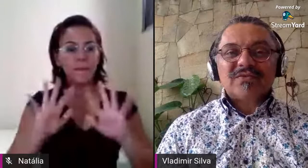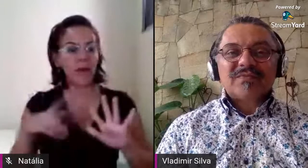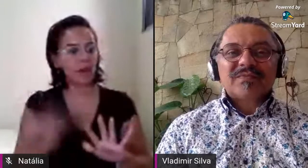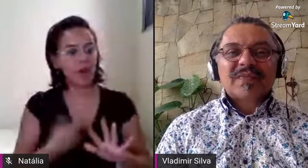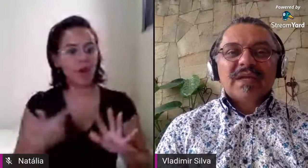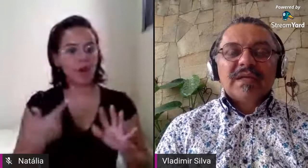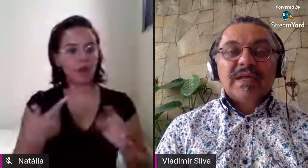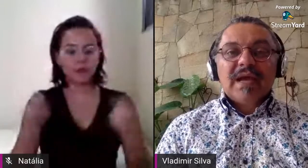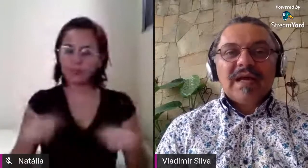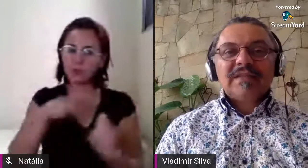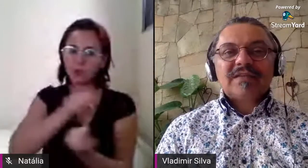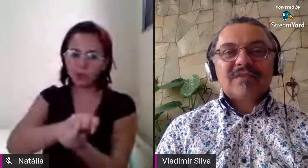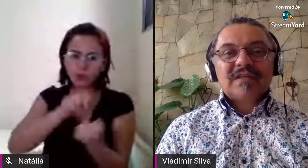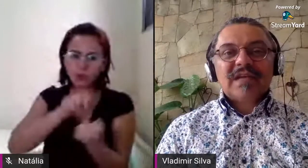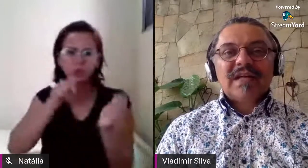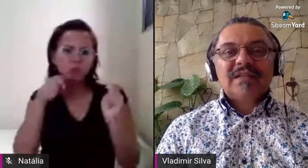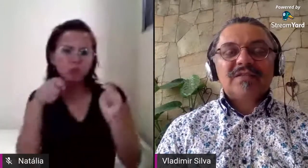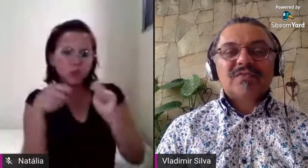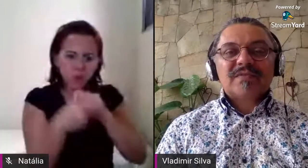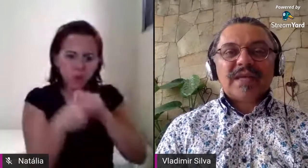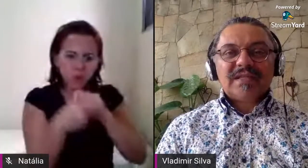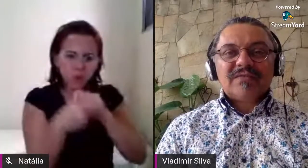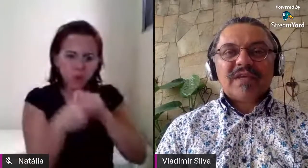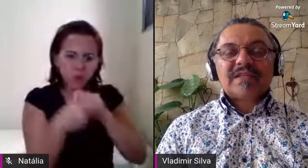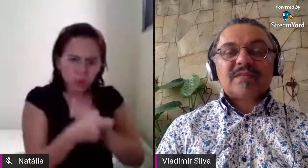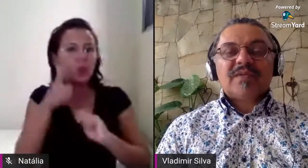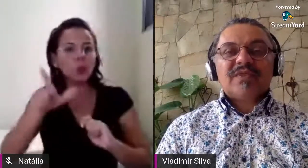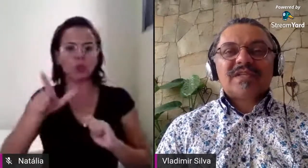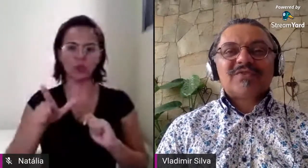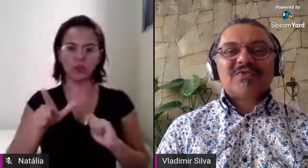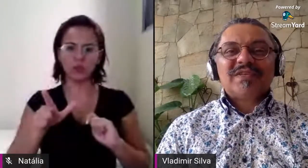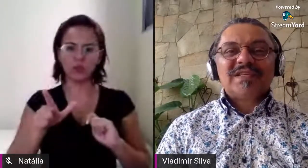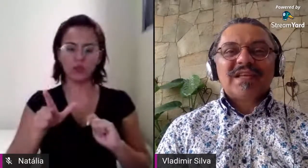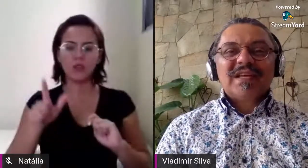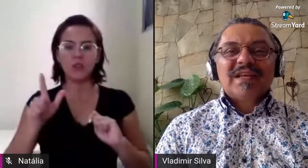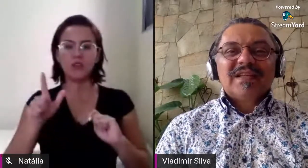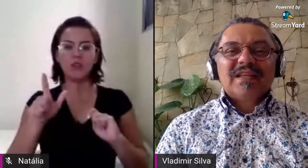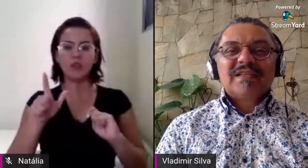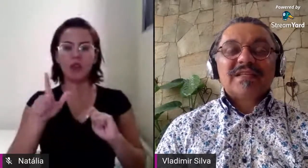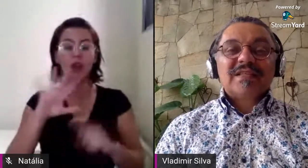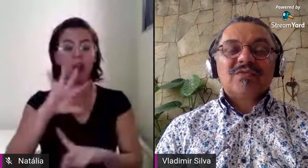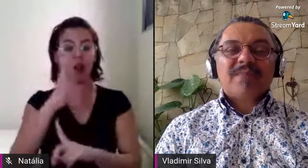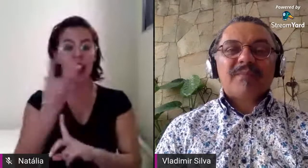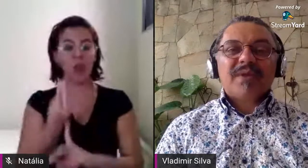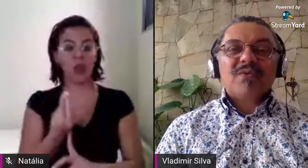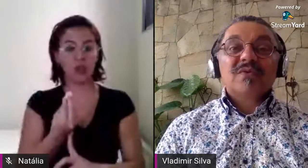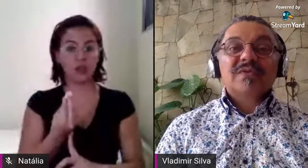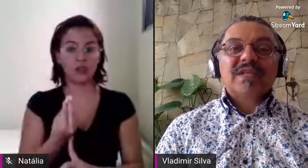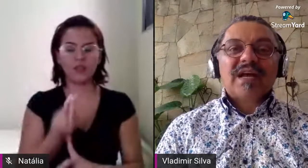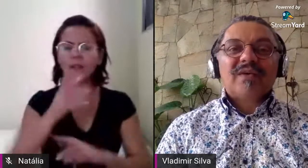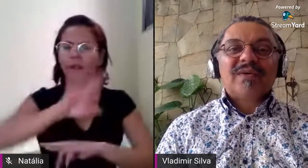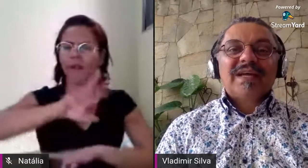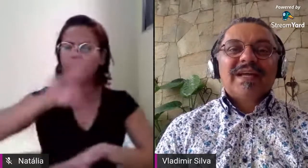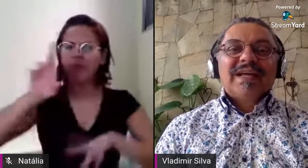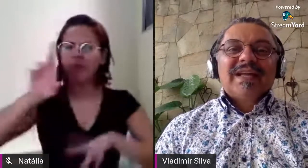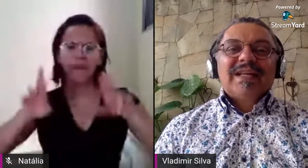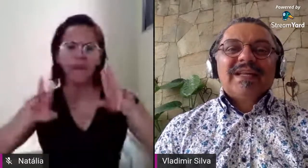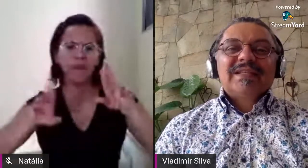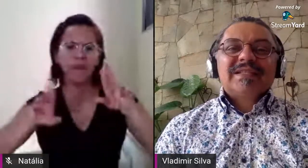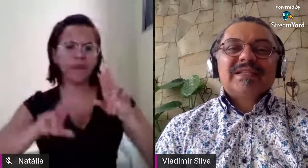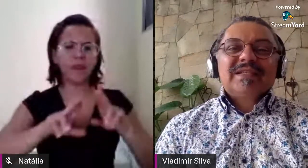tão crítico. E a arte, é verdade, em suas mais diversas manifestações, tem exercido um papel